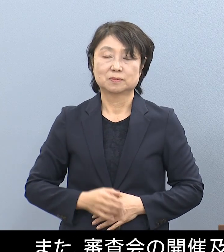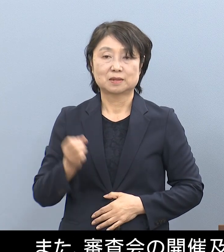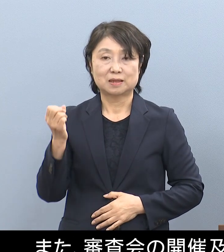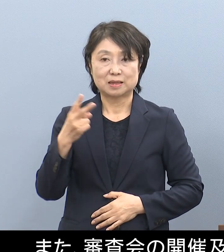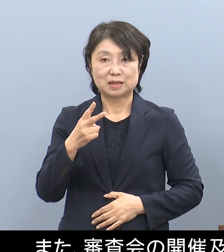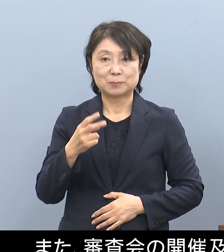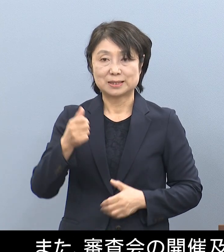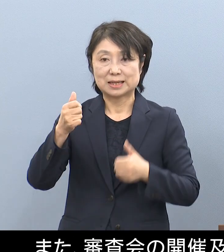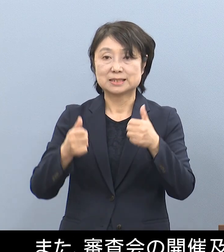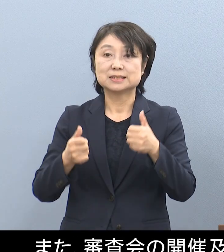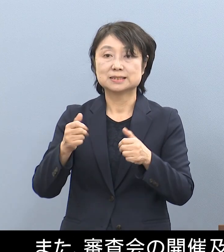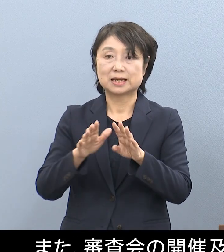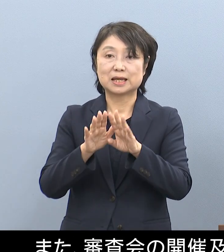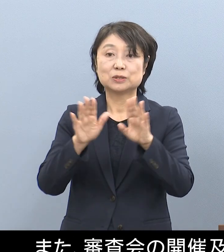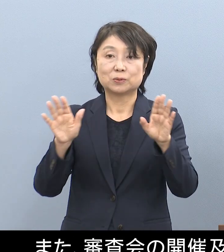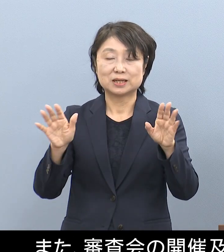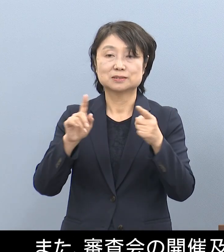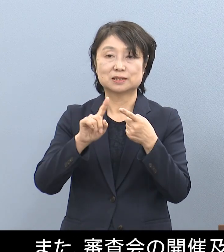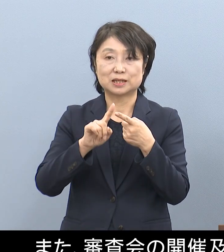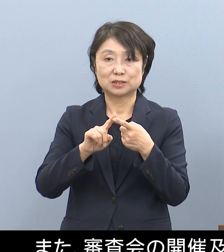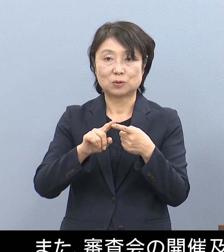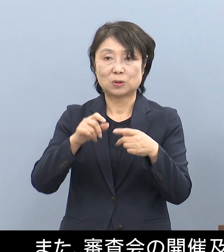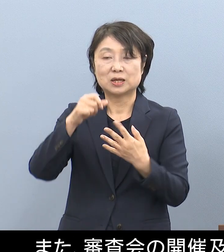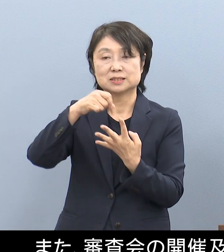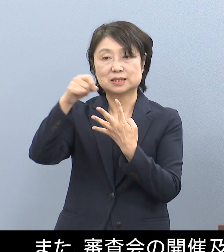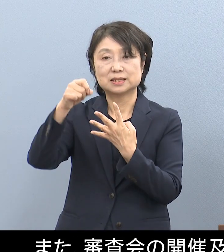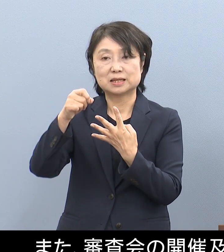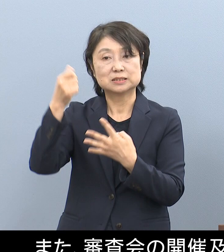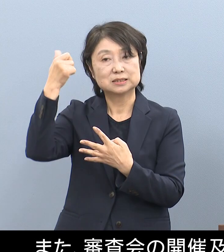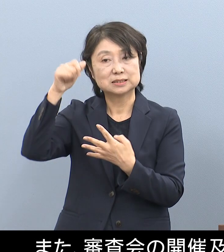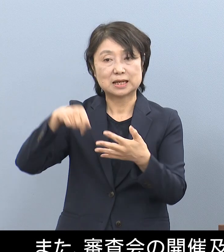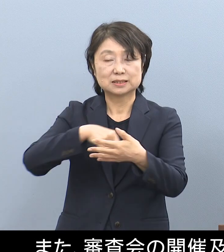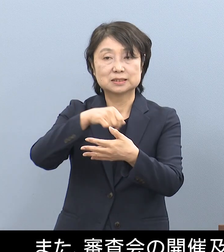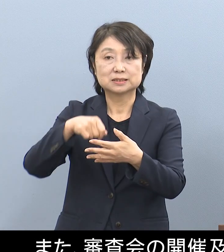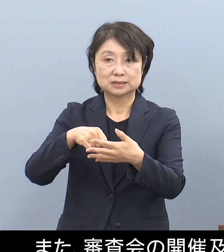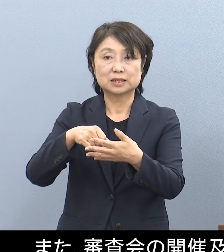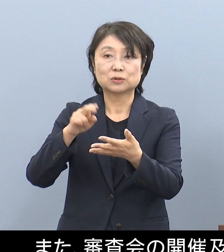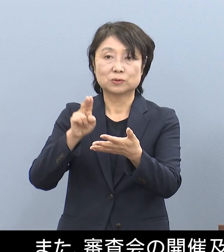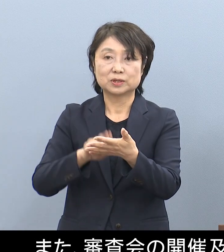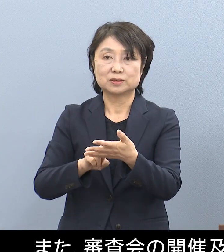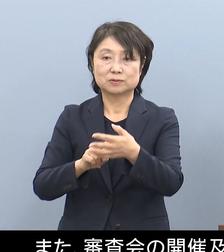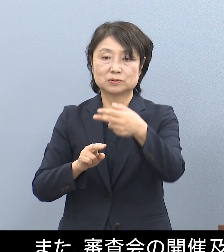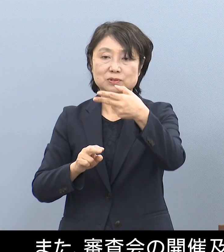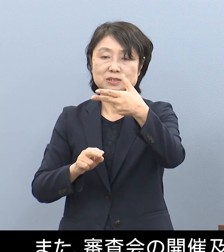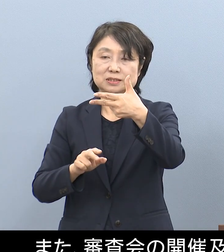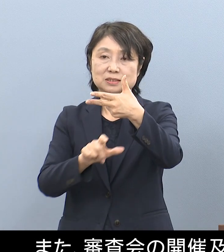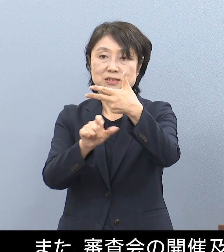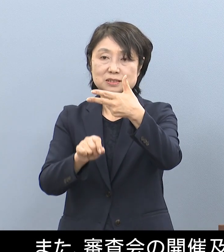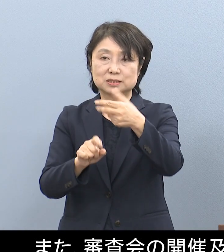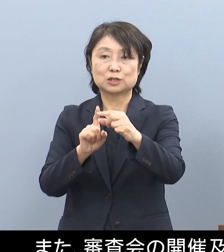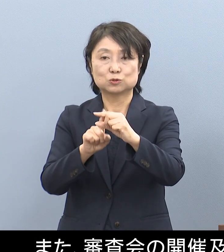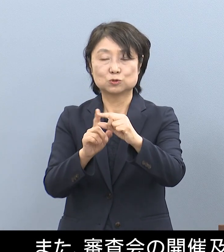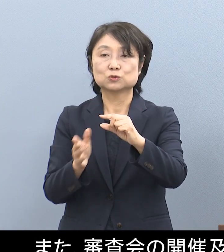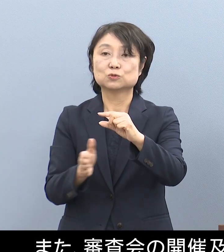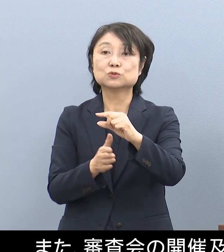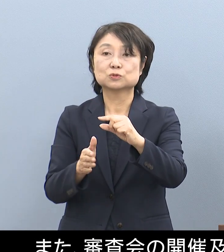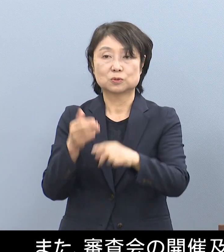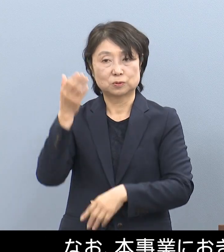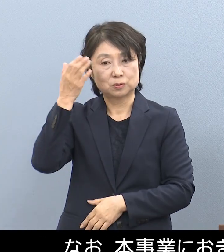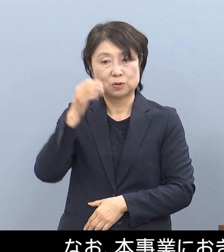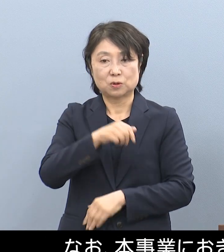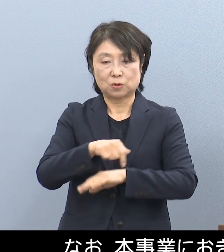また審査会の開催および採択案件の決定につきましては7月中旬を予定いたしているところでございます